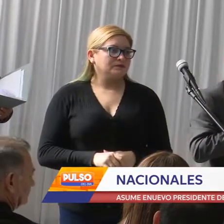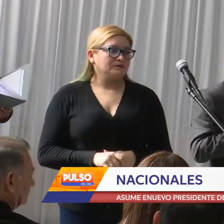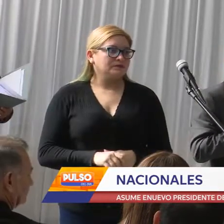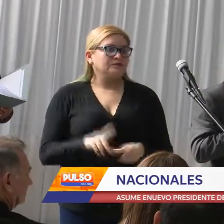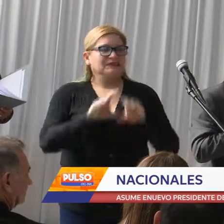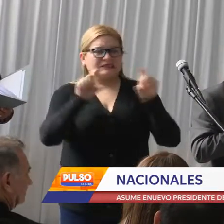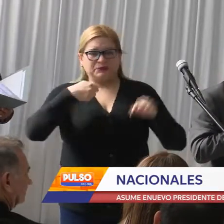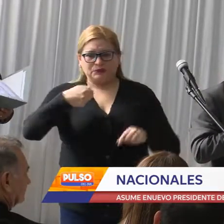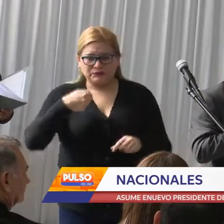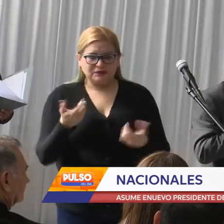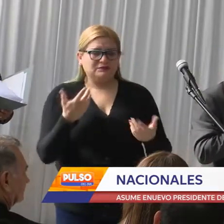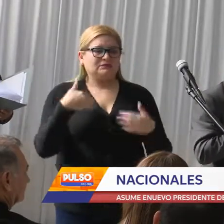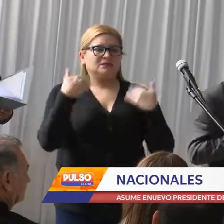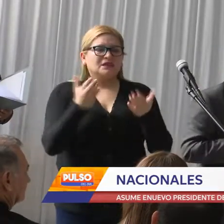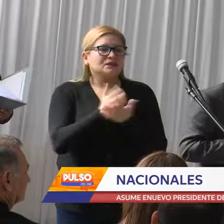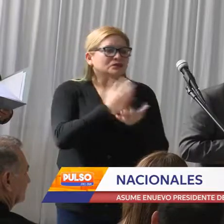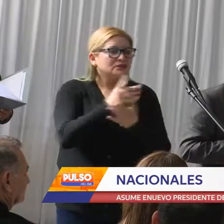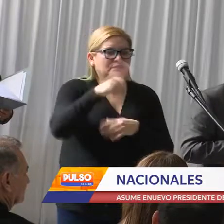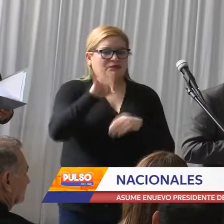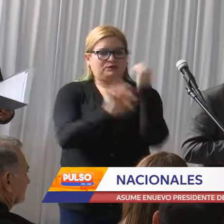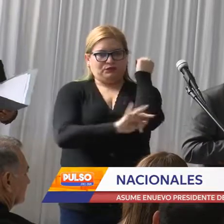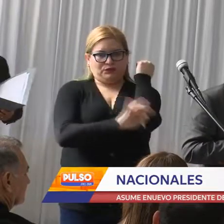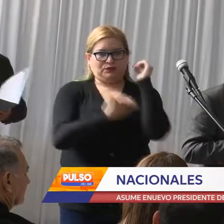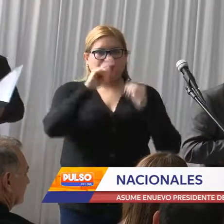de las jubilaciones y los beneficios a los trabajadores.